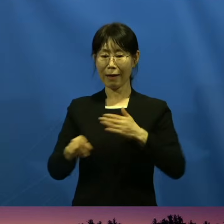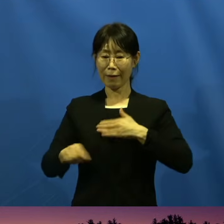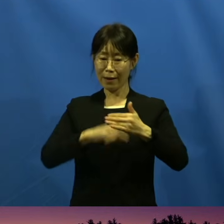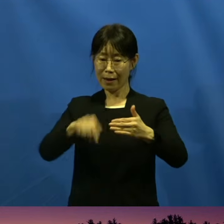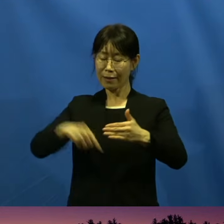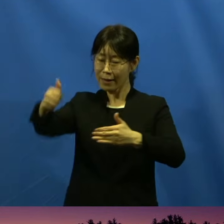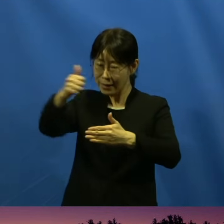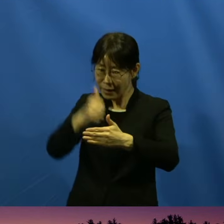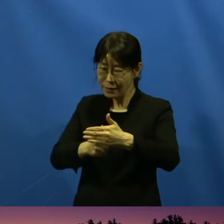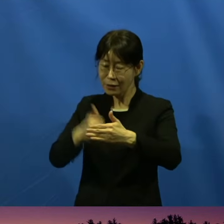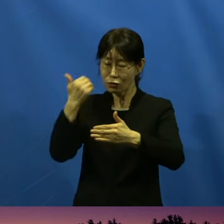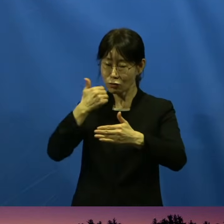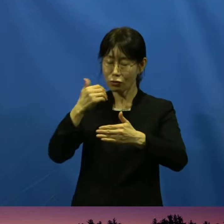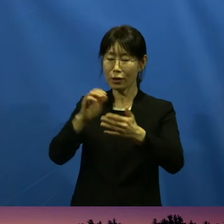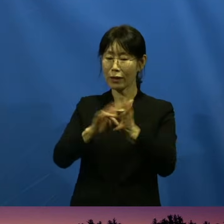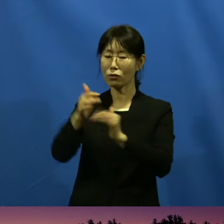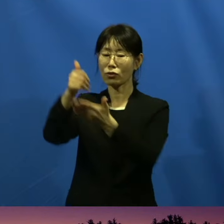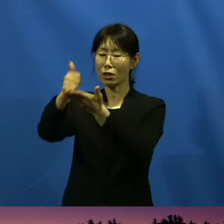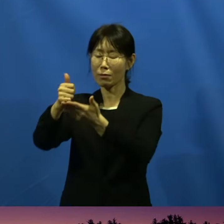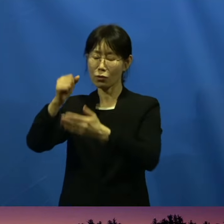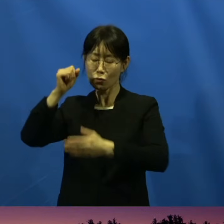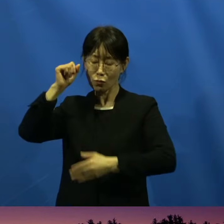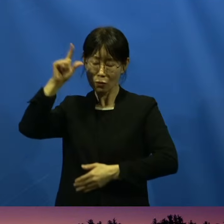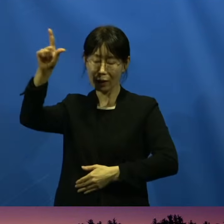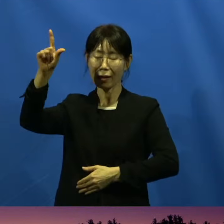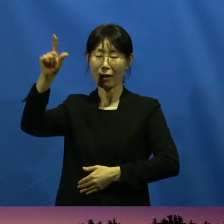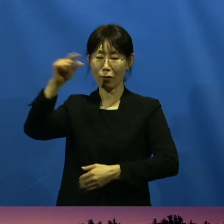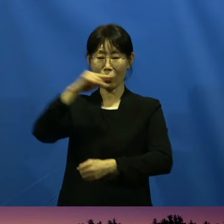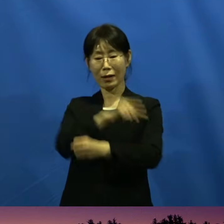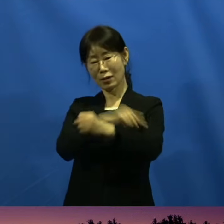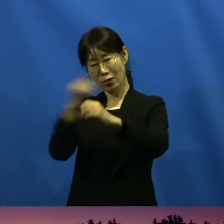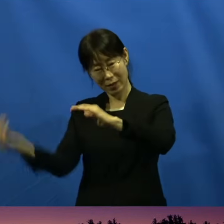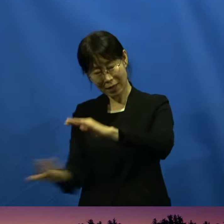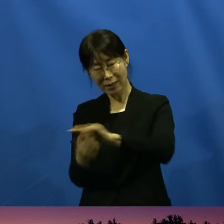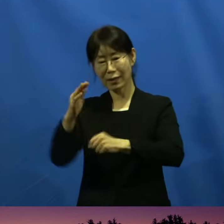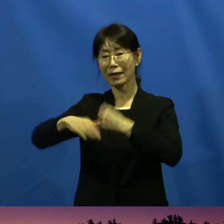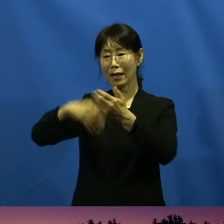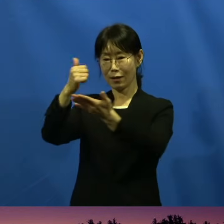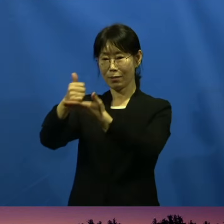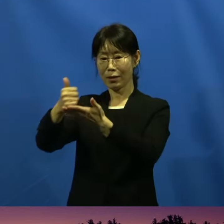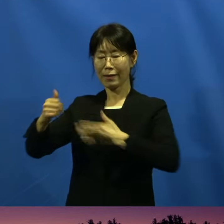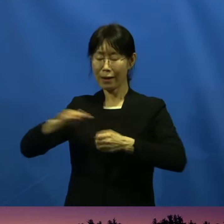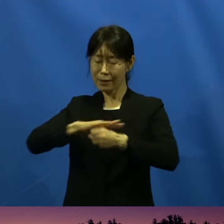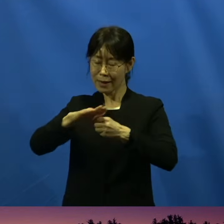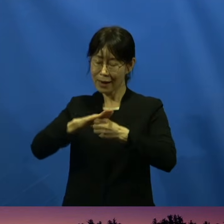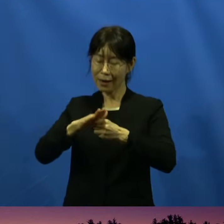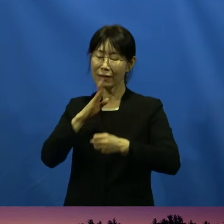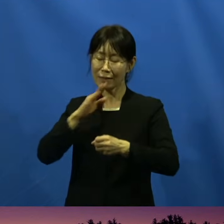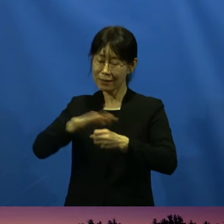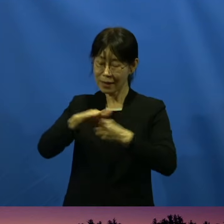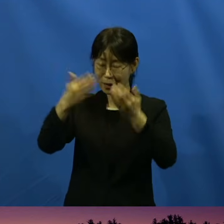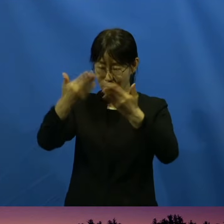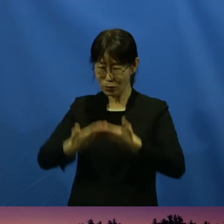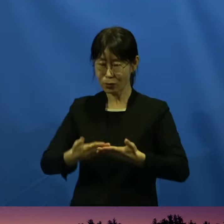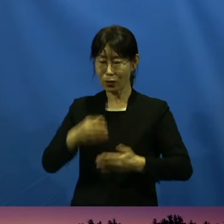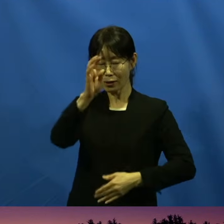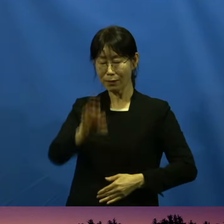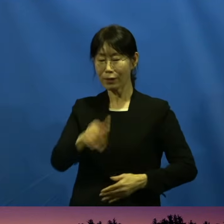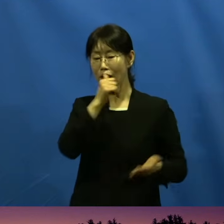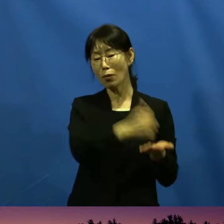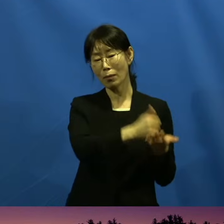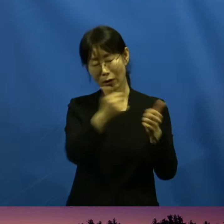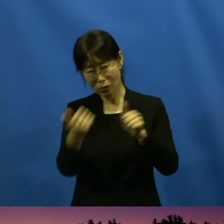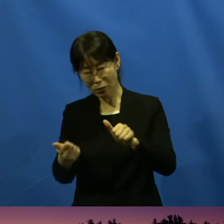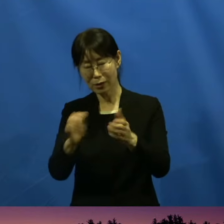크신 분입니다. 그분은 전능하신 분이십니다. 그분은 나보다 나를 더 사랑하시는 분이고 나를 위하여 죽으신 분이십니다. 그분과